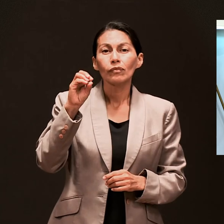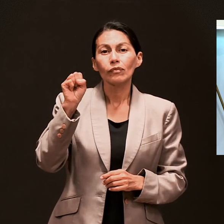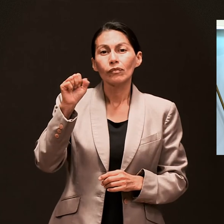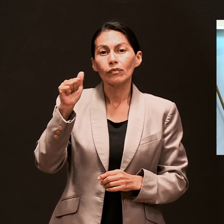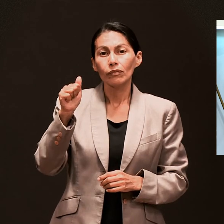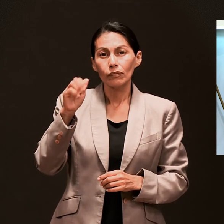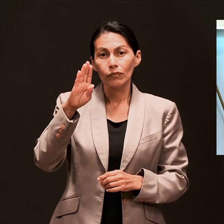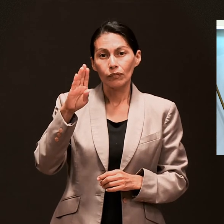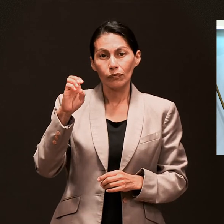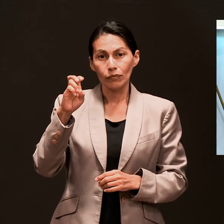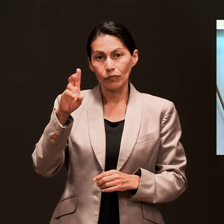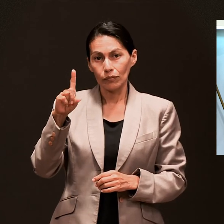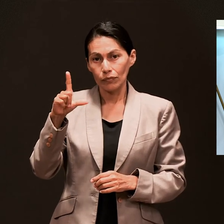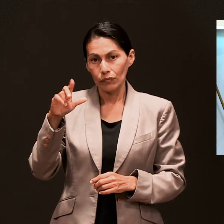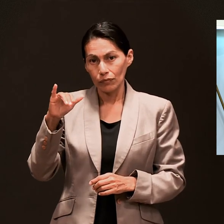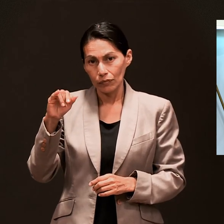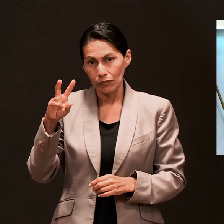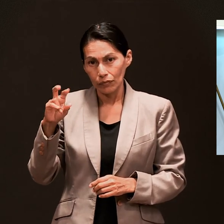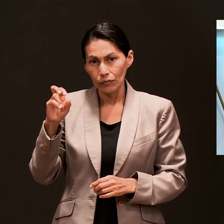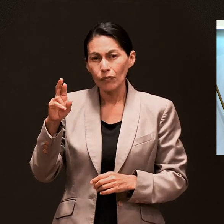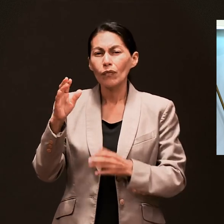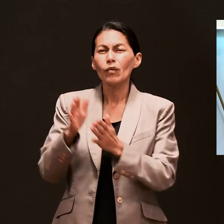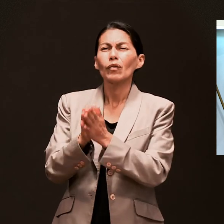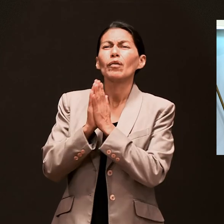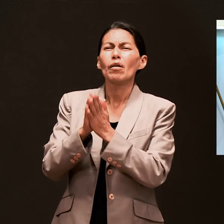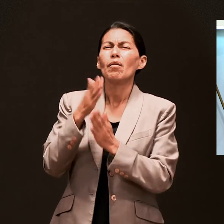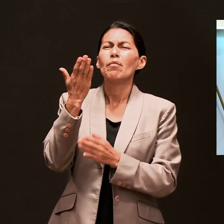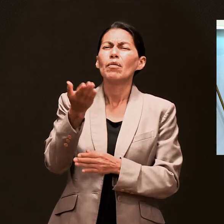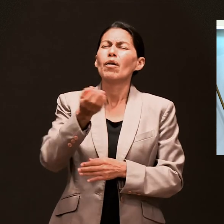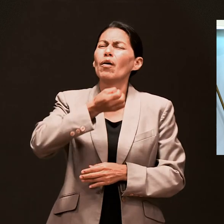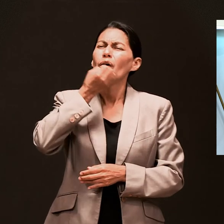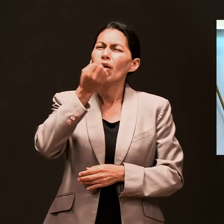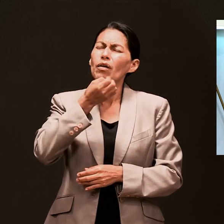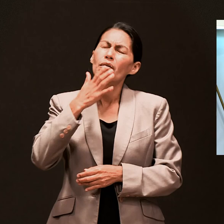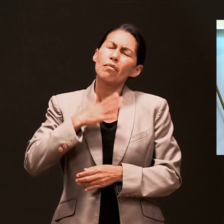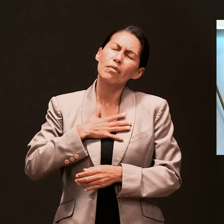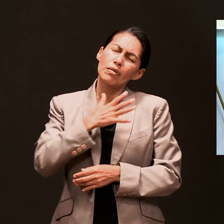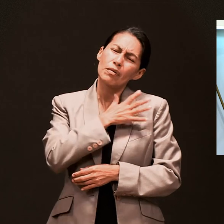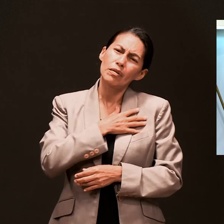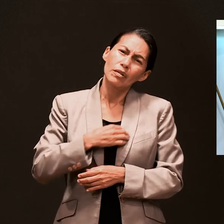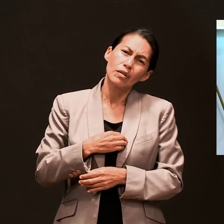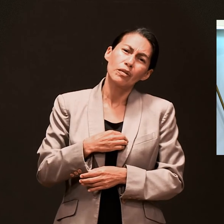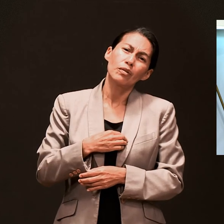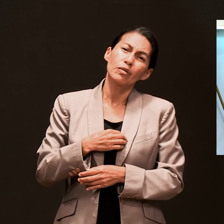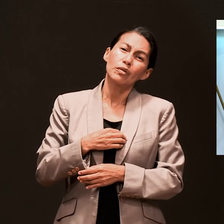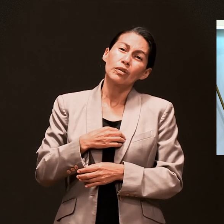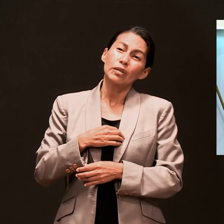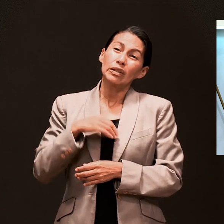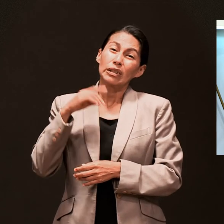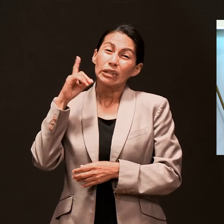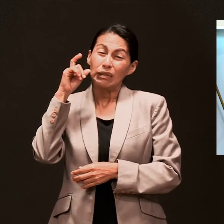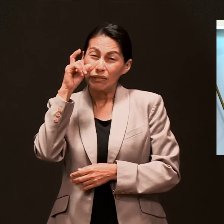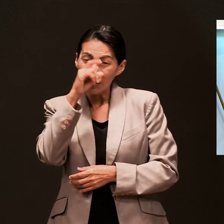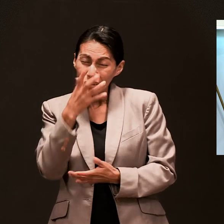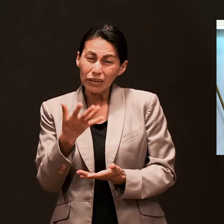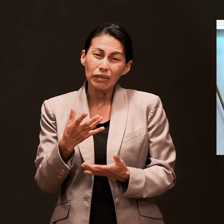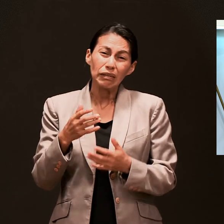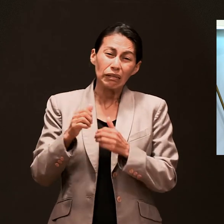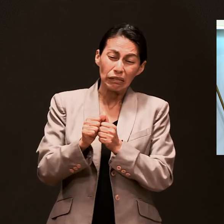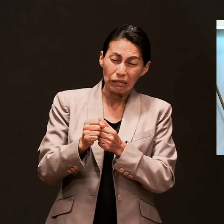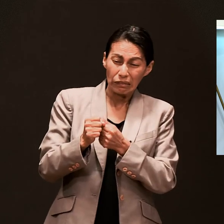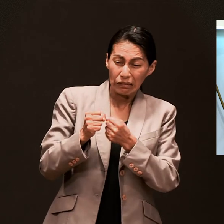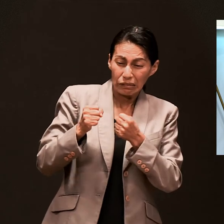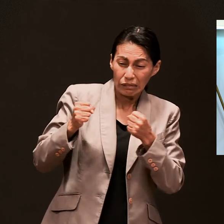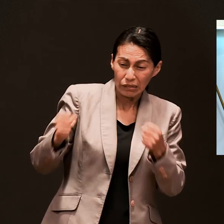Rosa Bolívar pido oración por mi hermana y sus hijos para que puedan reconstruir sus vidas después